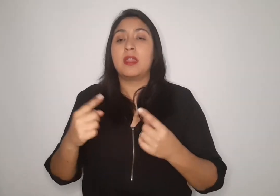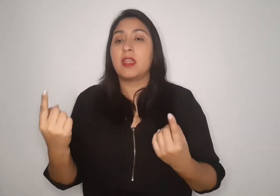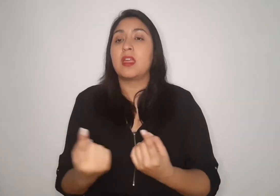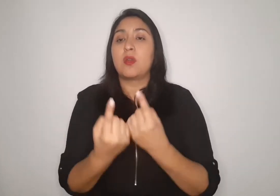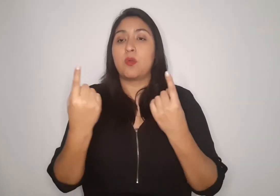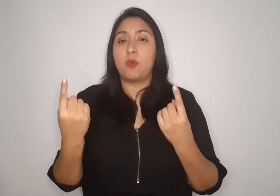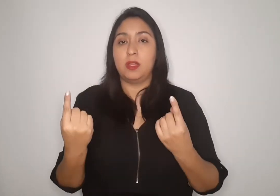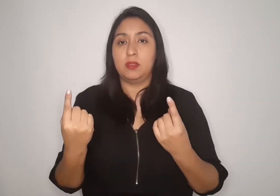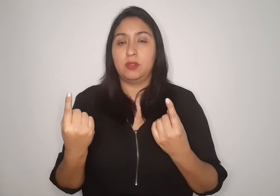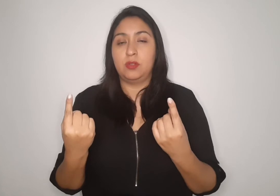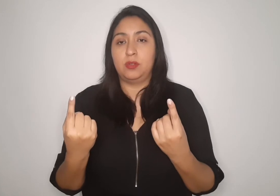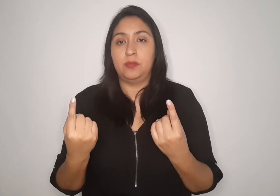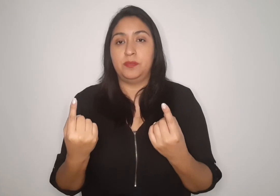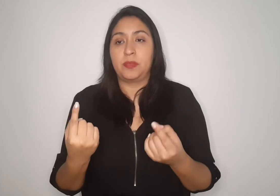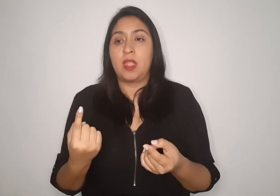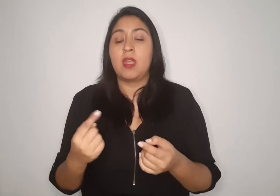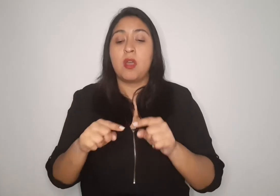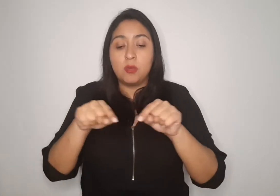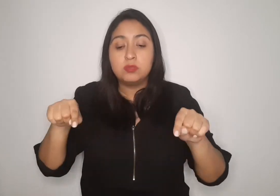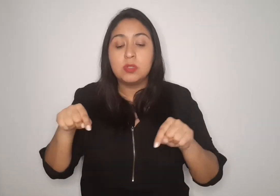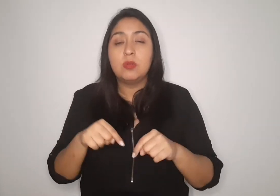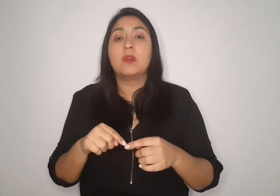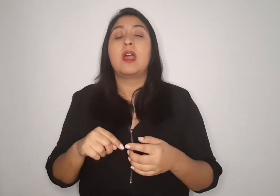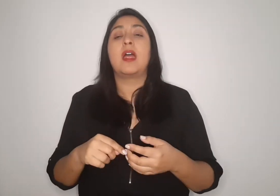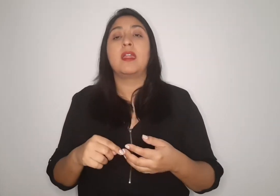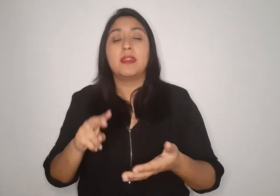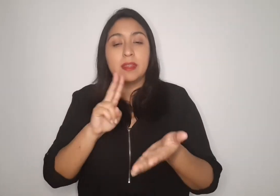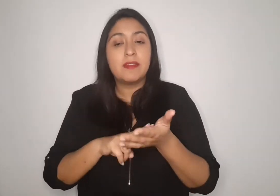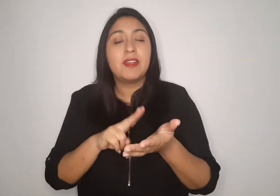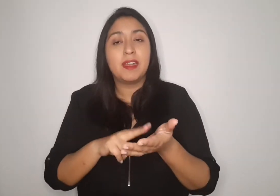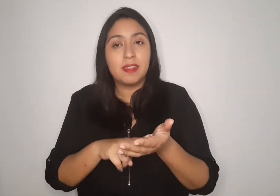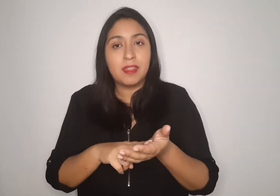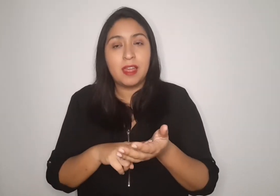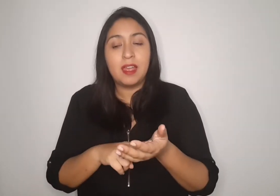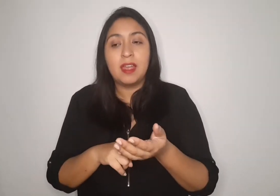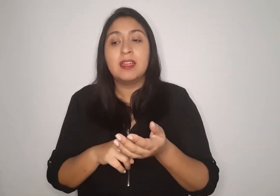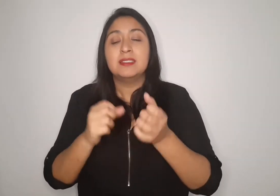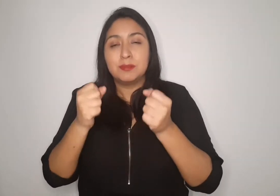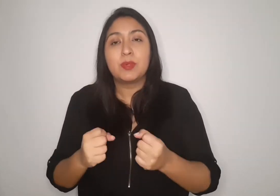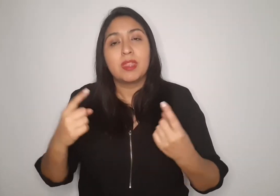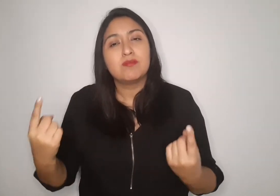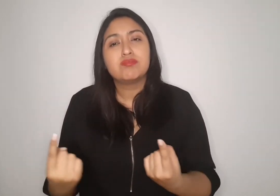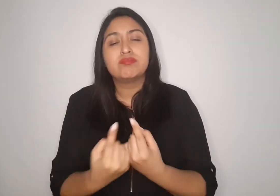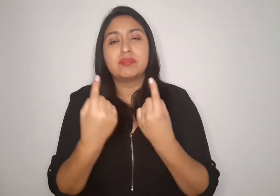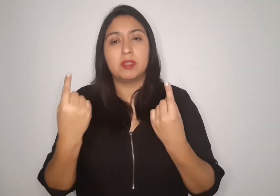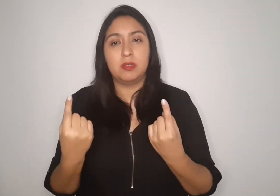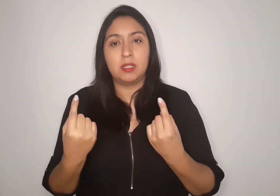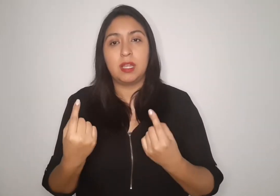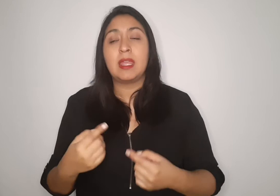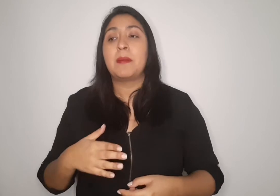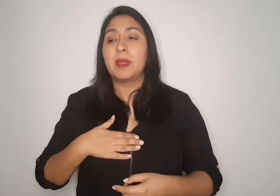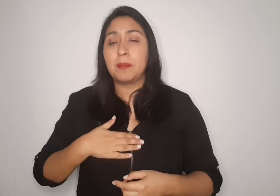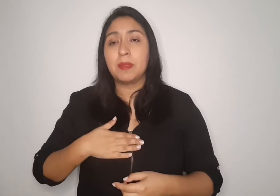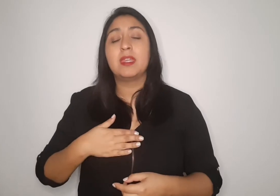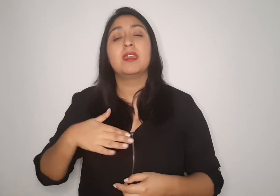imposición, sino un espacio realmente para provocar un encuentro. Eso me parece muy, muy significativo. Claro. Y a propósito de